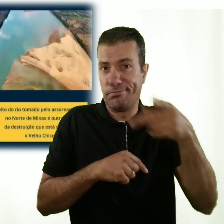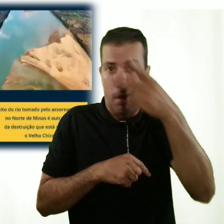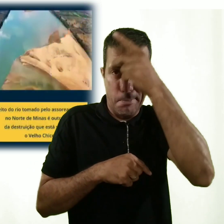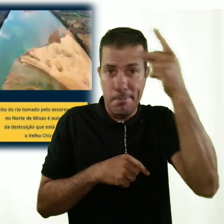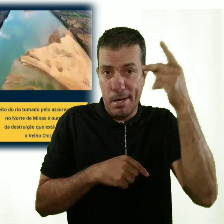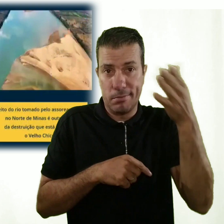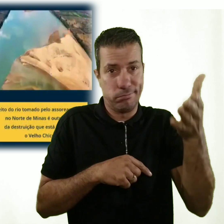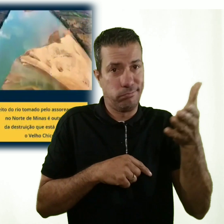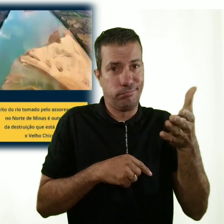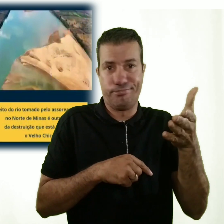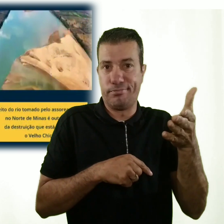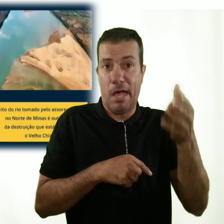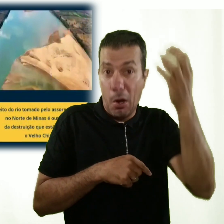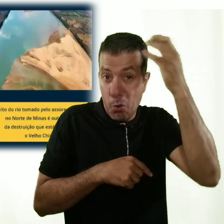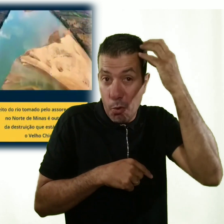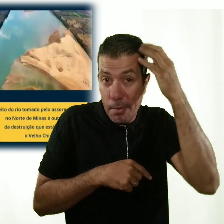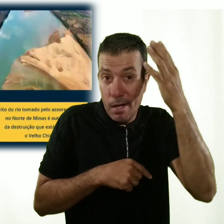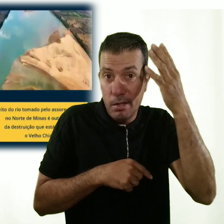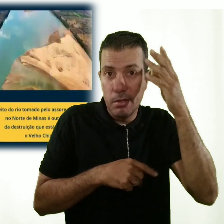Põe na tela.